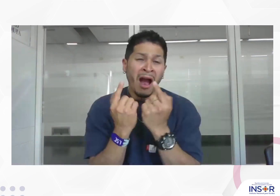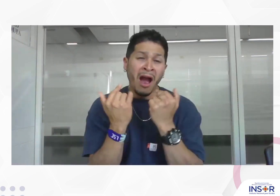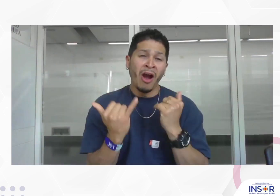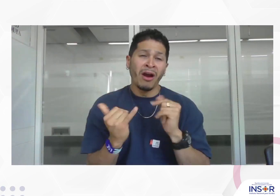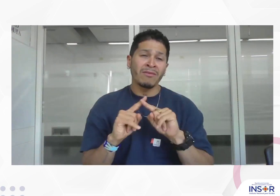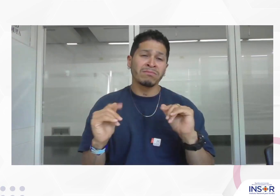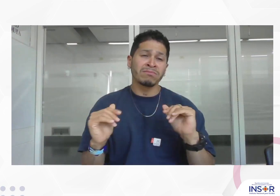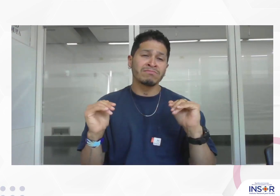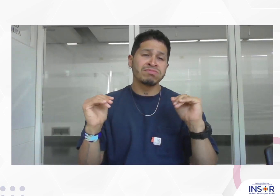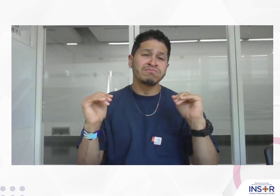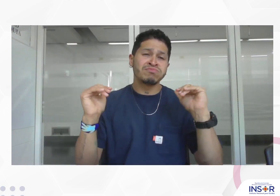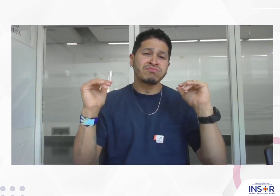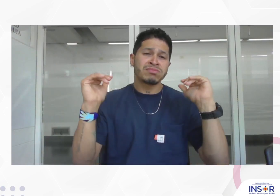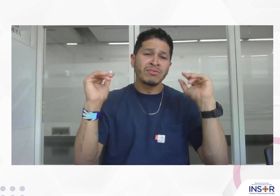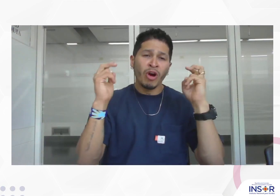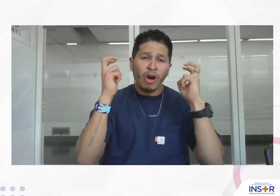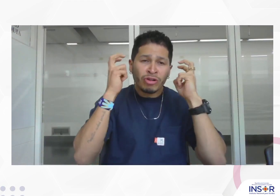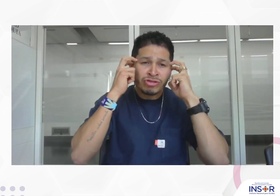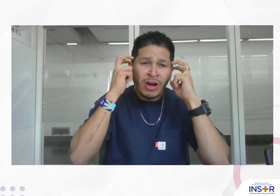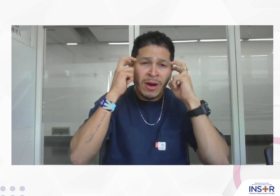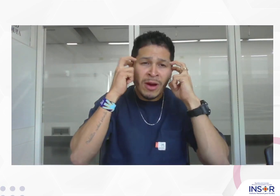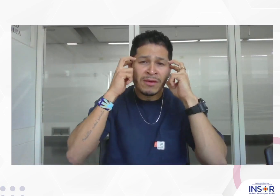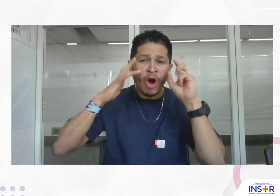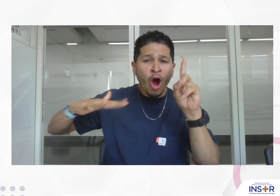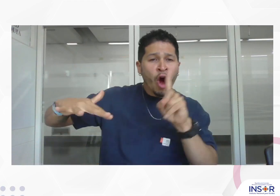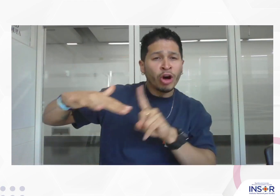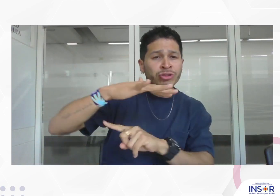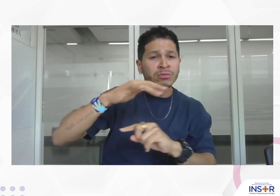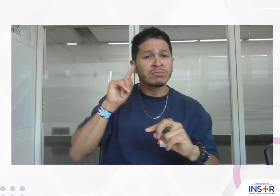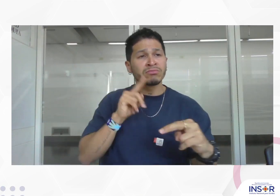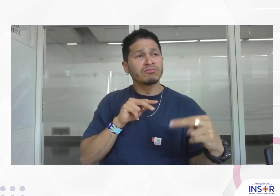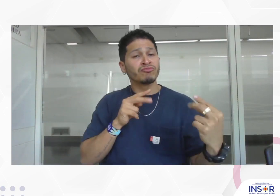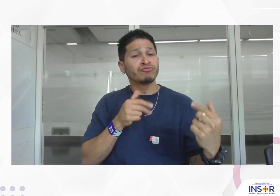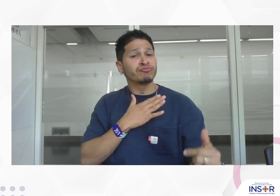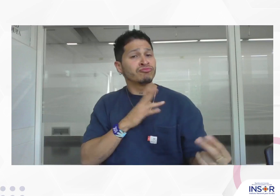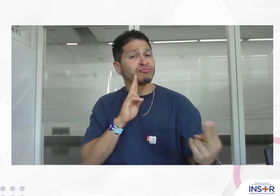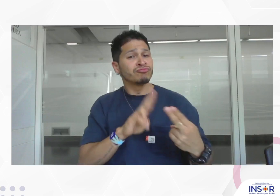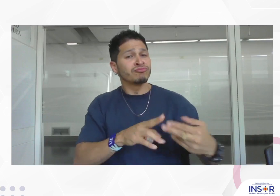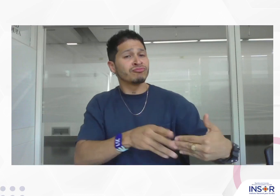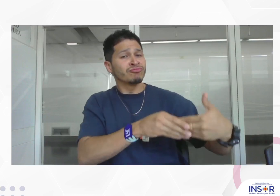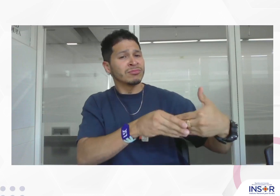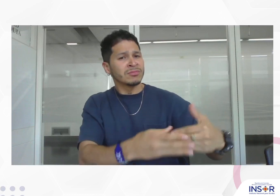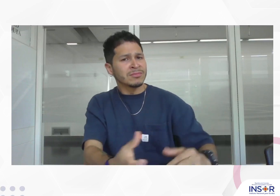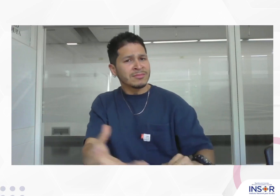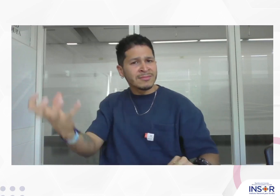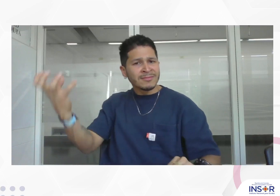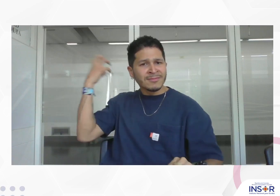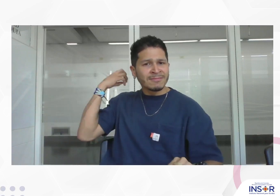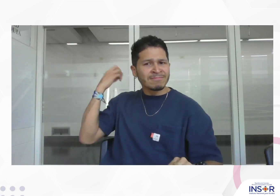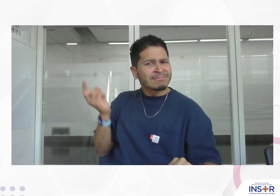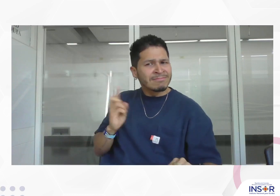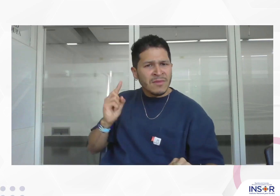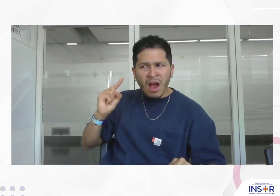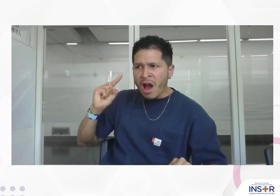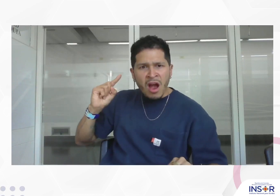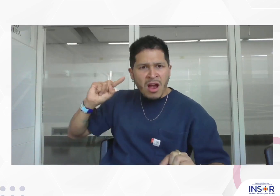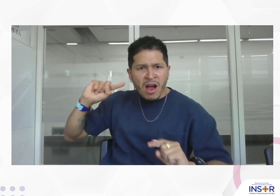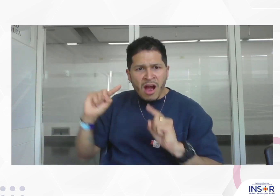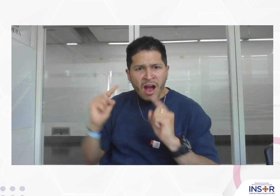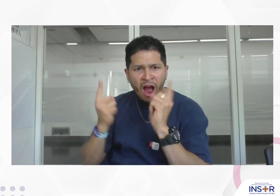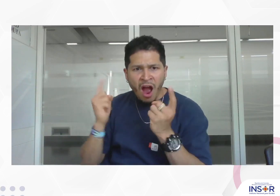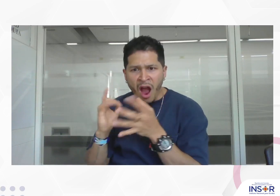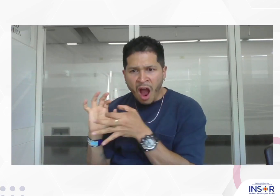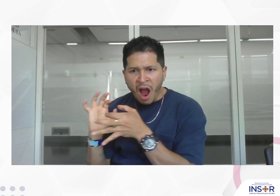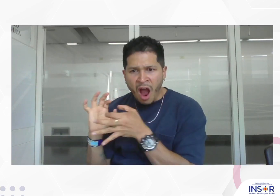de todos estos temas y encontrar pues a estos pares en estos encuentros pues permite también una construcción de